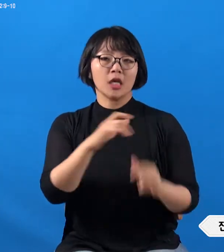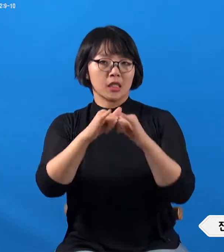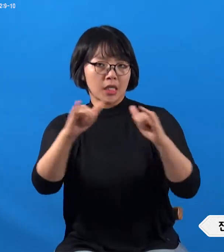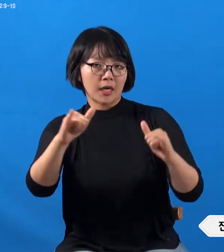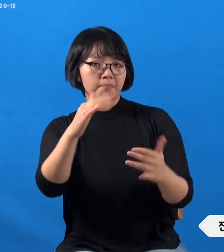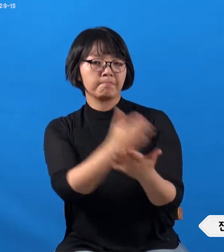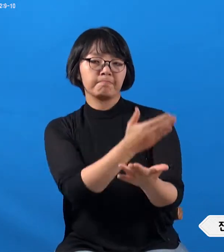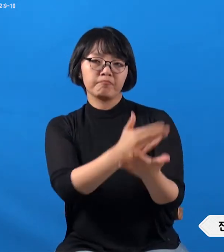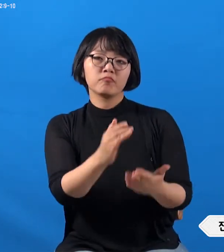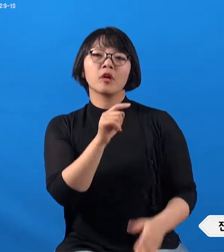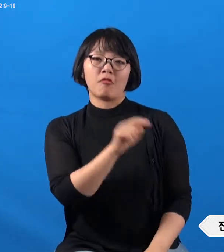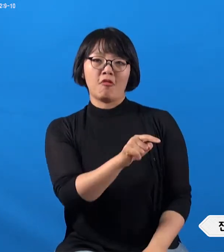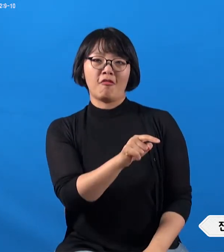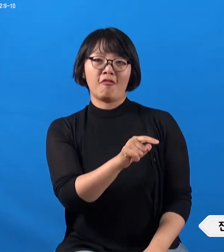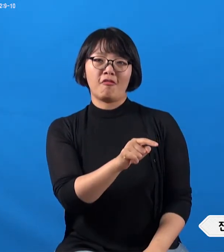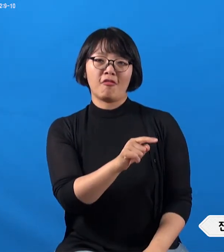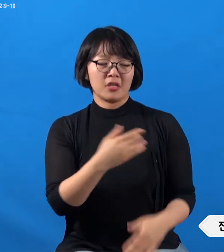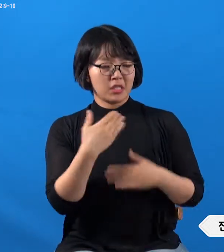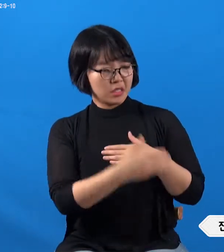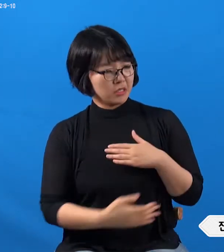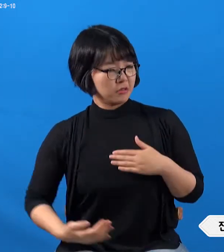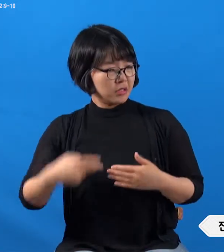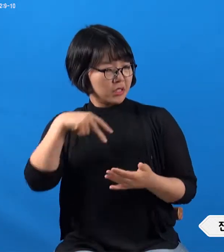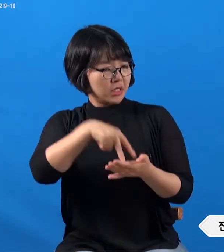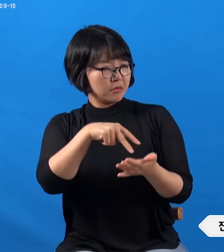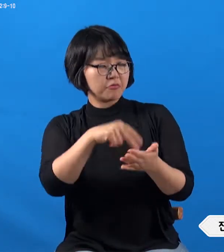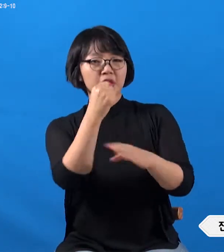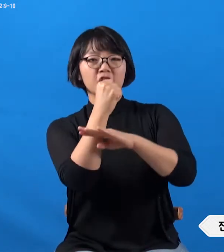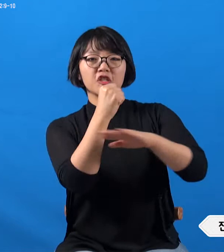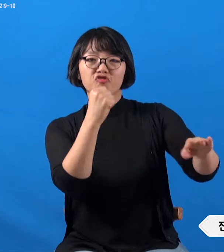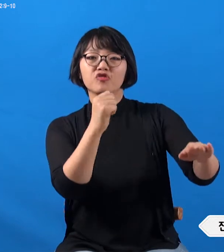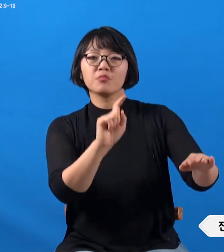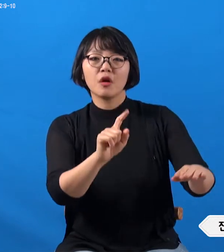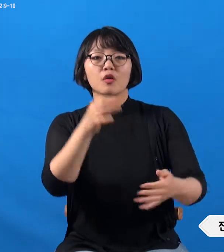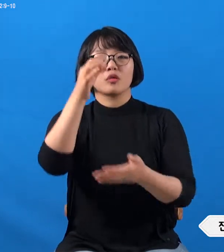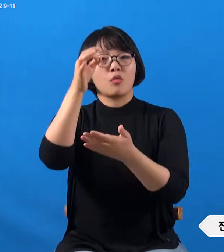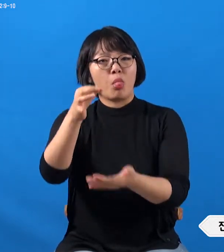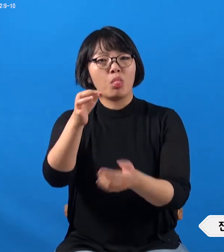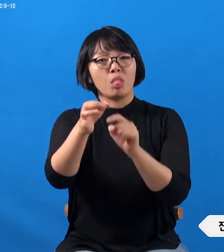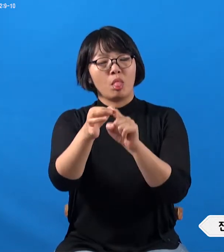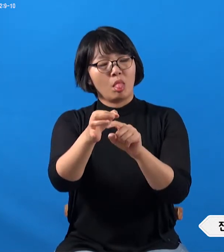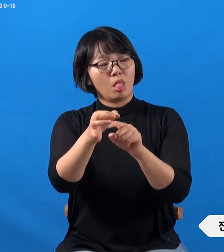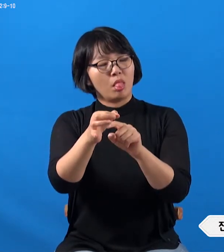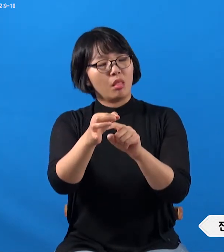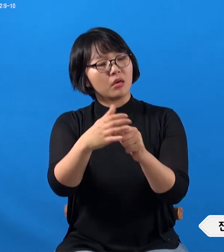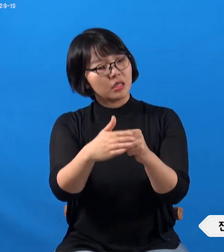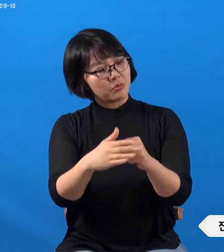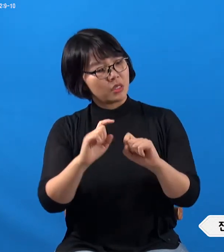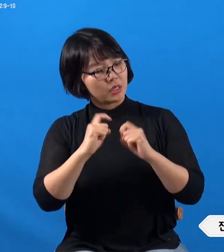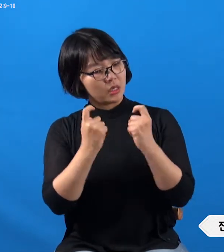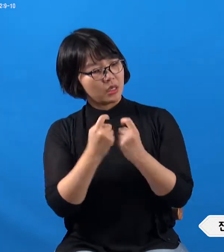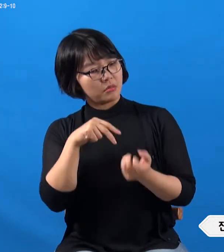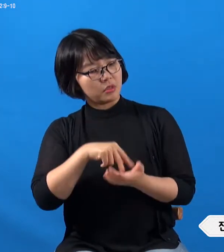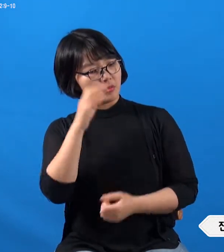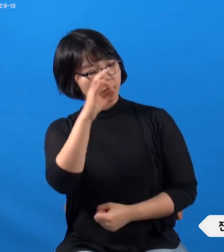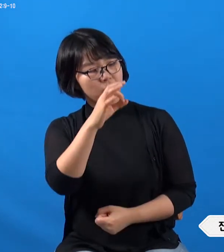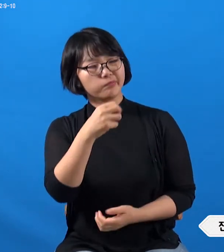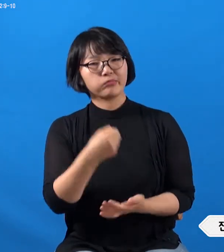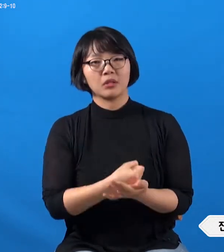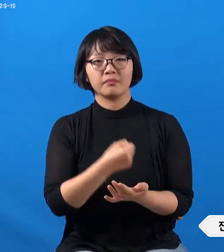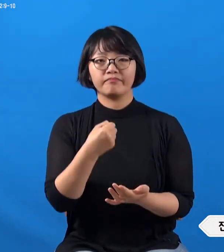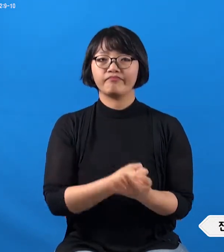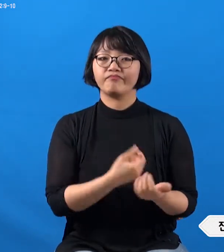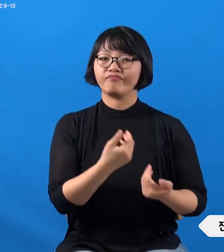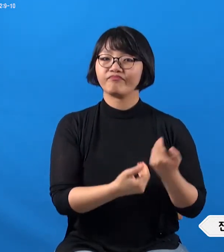것, 즉 신분의 변화의 기준이 물질이라는 점에서는 매우 안타까운 마음을 갖게